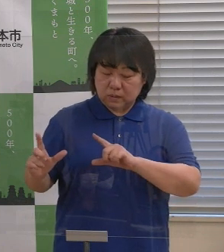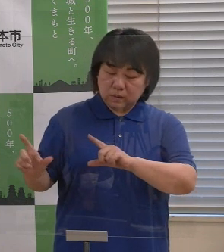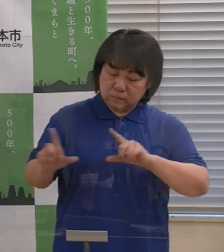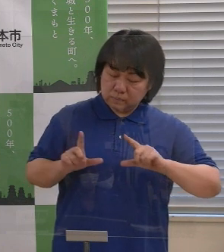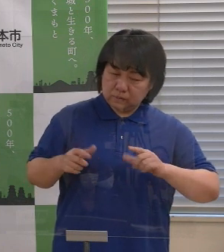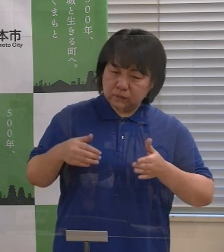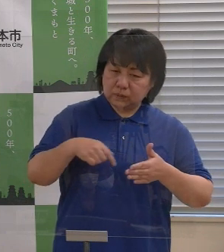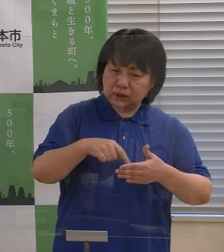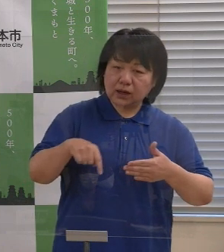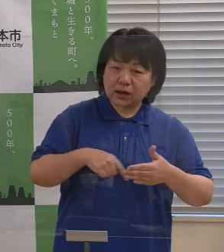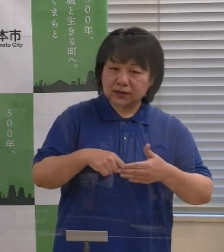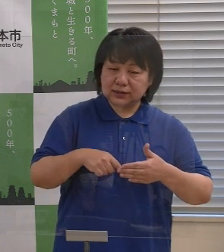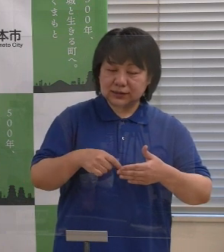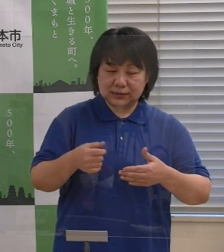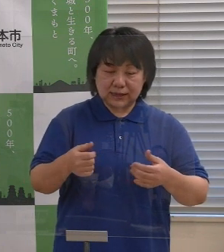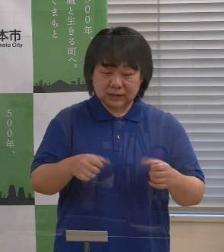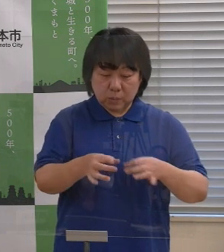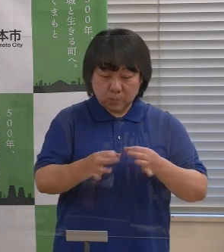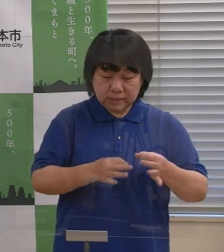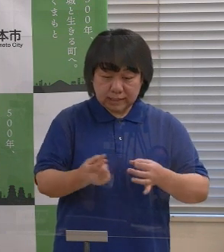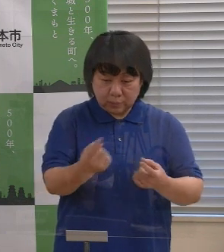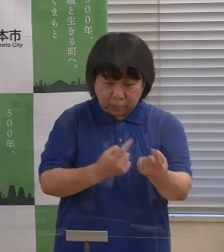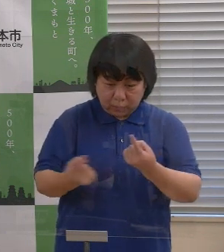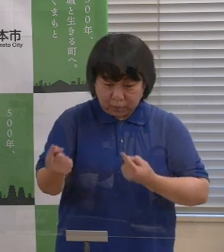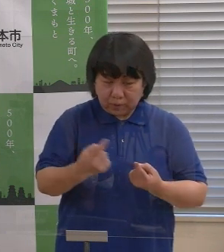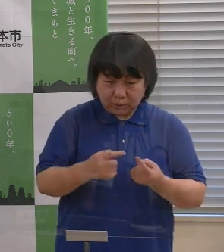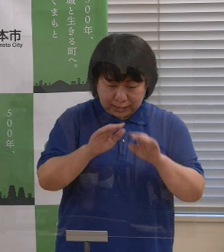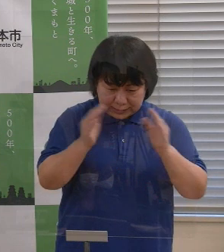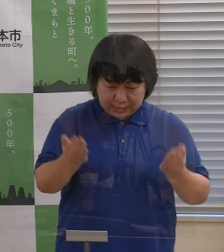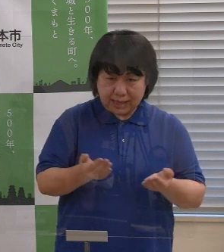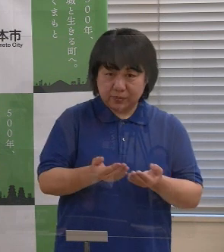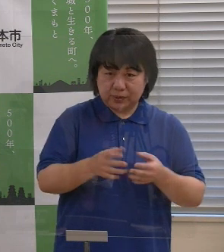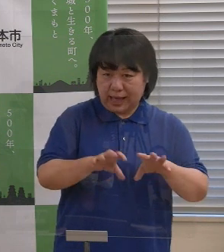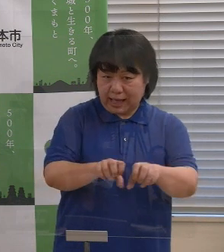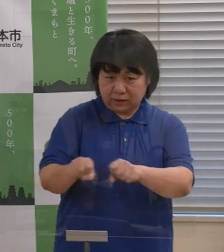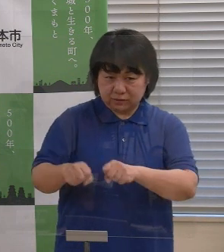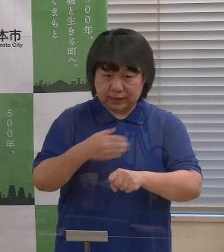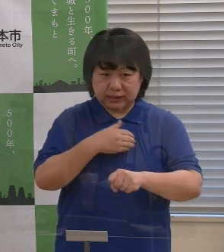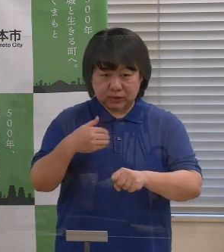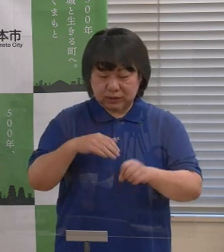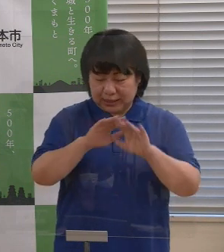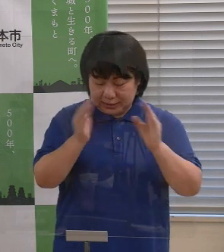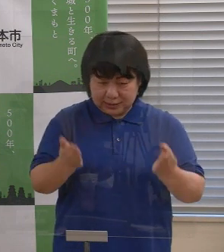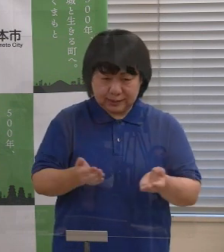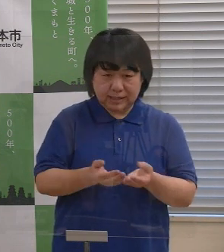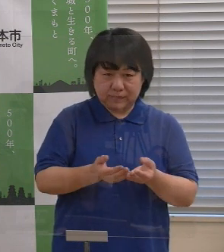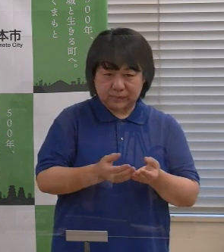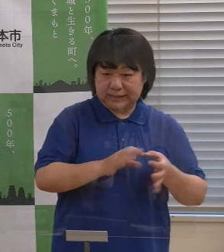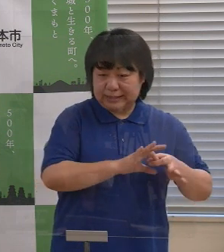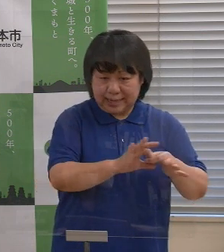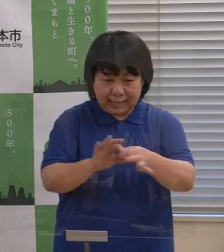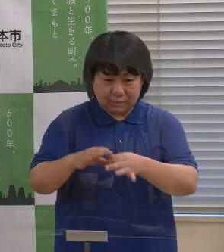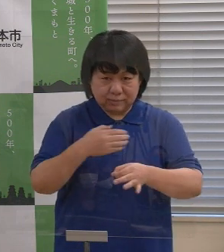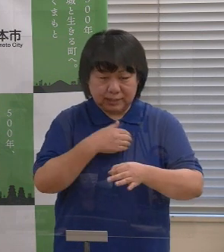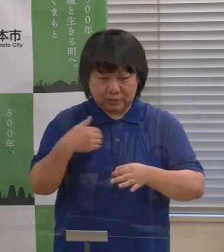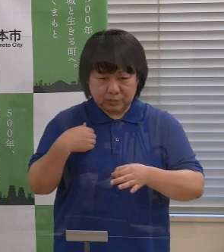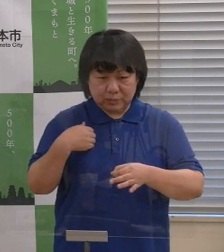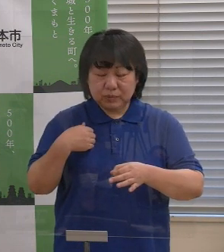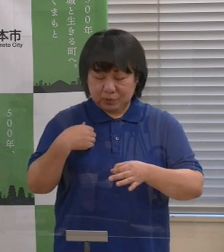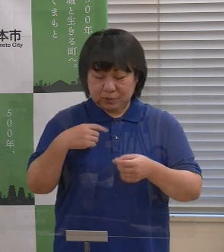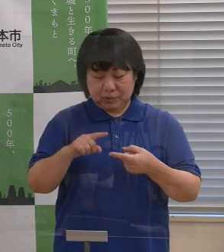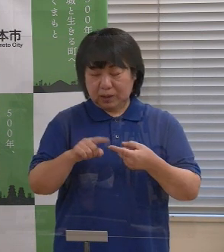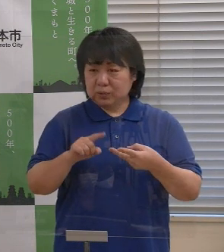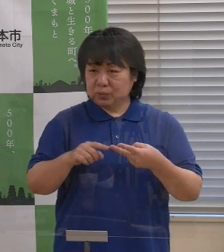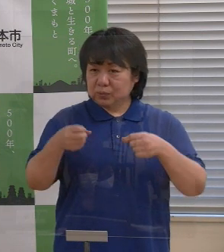その来店した人が全て把握できるということと、全ての人に連絡できるという条件が整わない限りというふうにおっしゃってたと思うんですけ